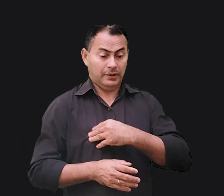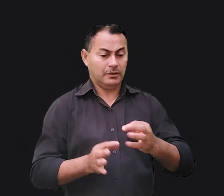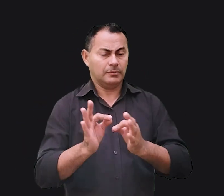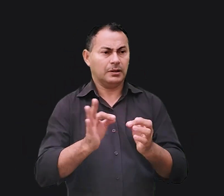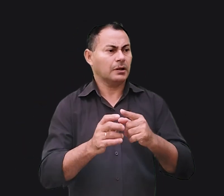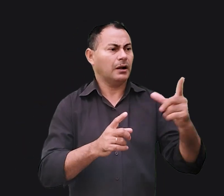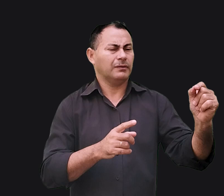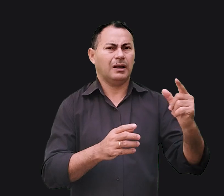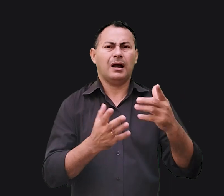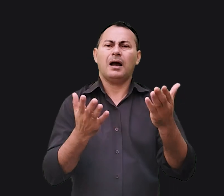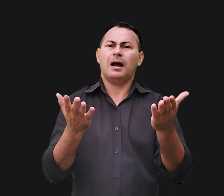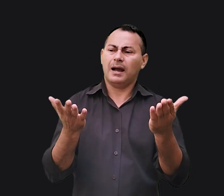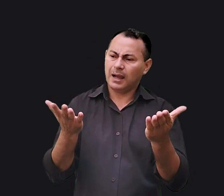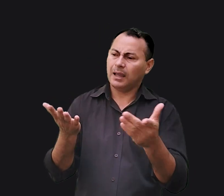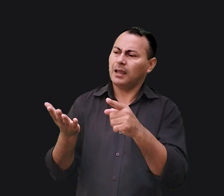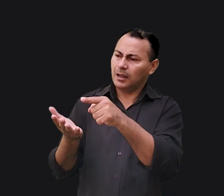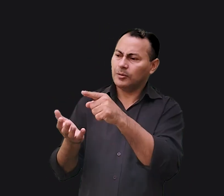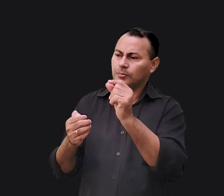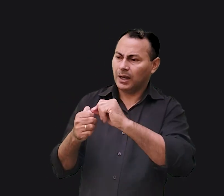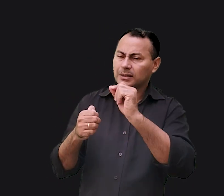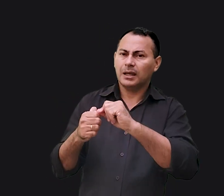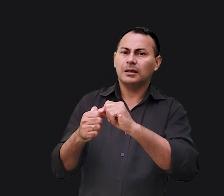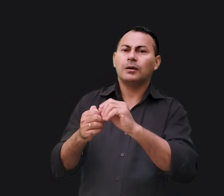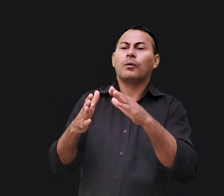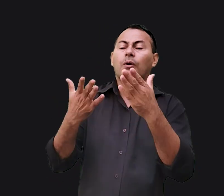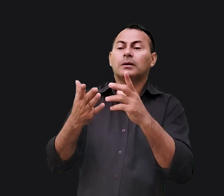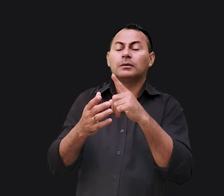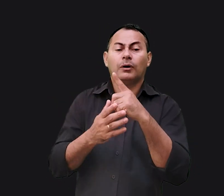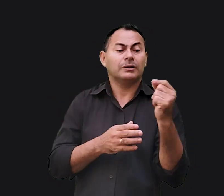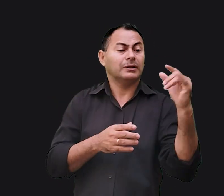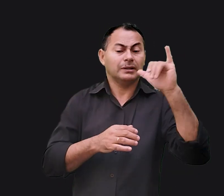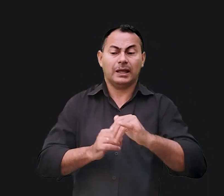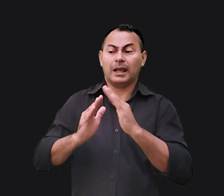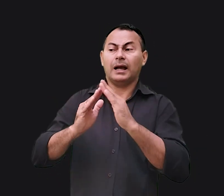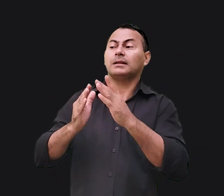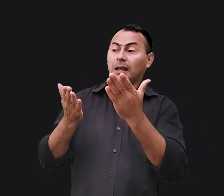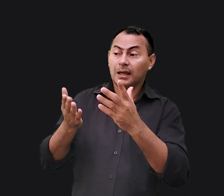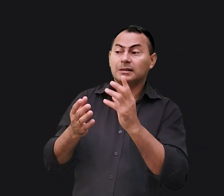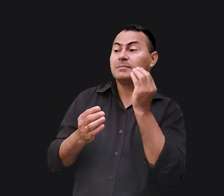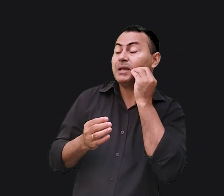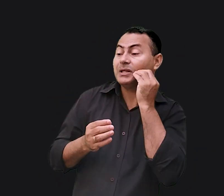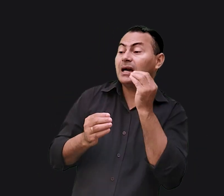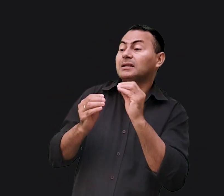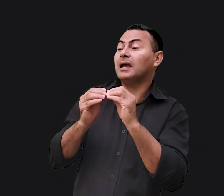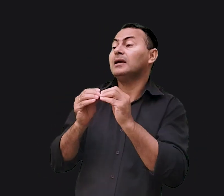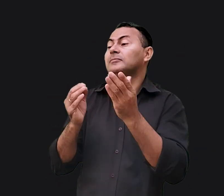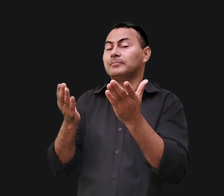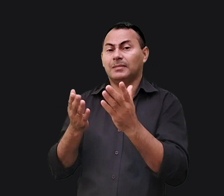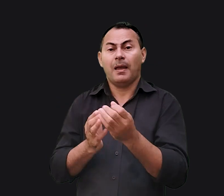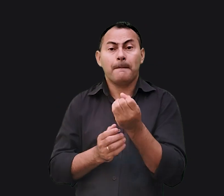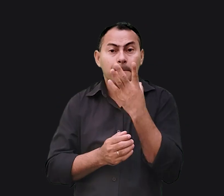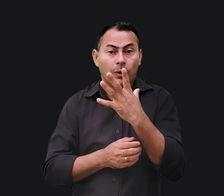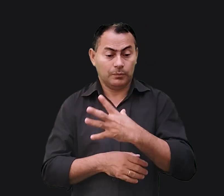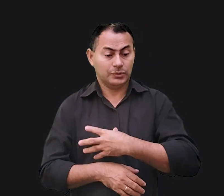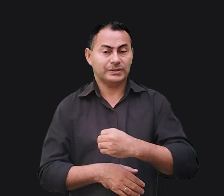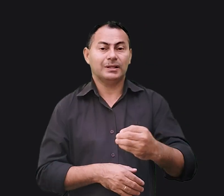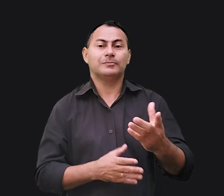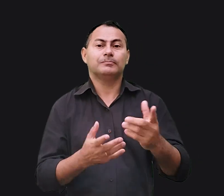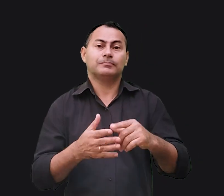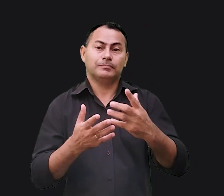disse, é isso que vocês fazem enquanto a gente não está em casa, né? Isso é bom para os filhos. Hoje minha